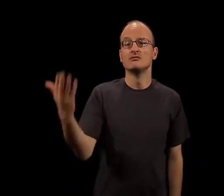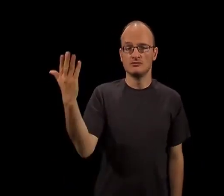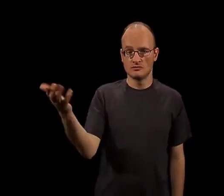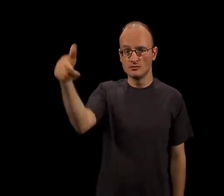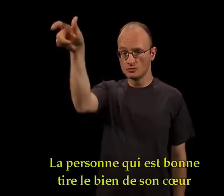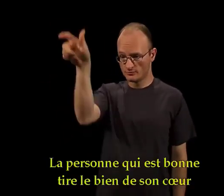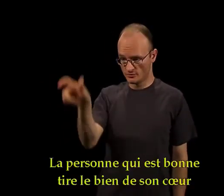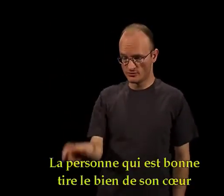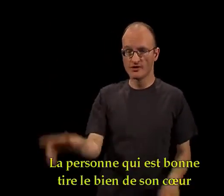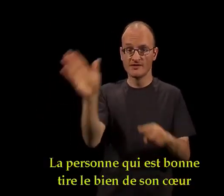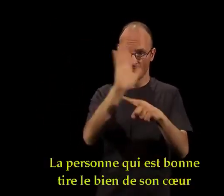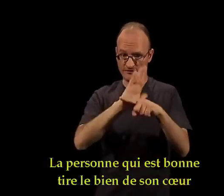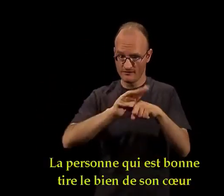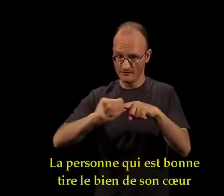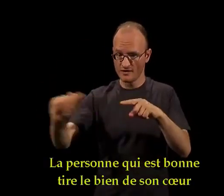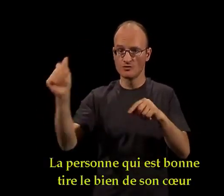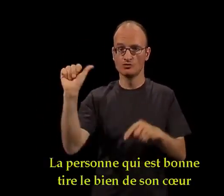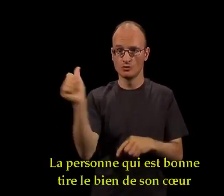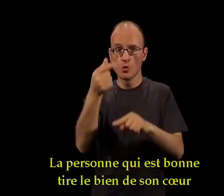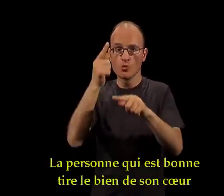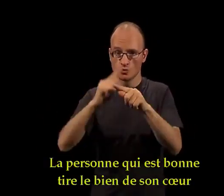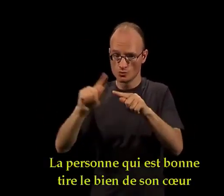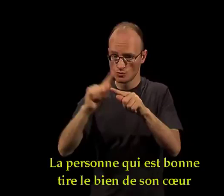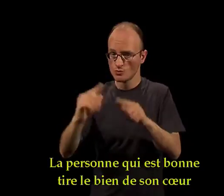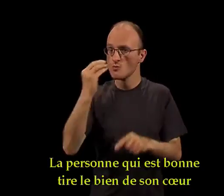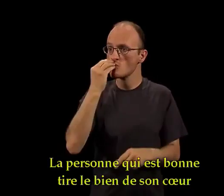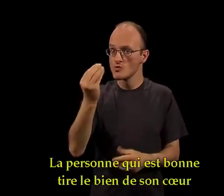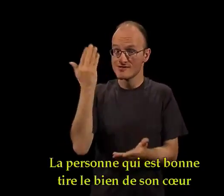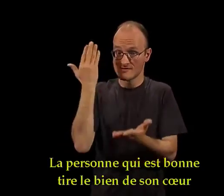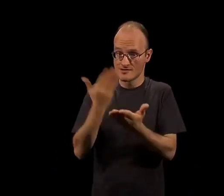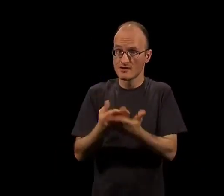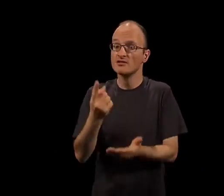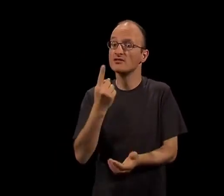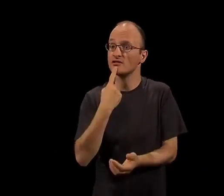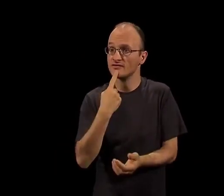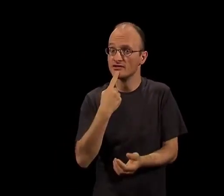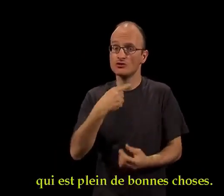La personne qui est bonne tire le bien de son cœur, qui est plein de bonnes choses.